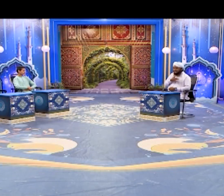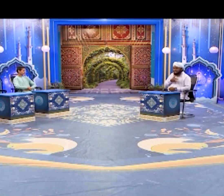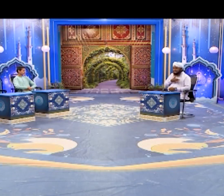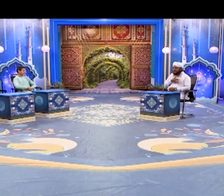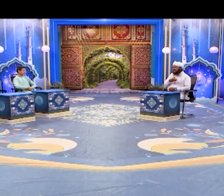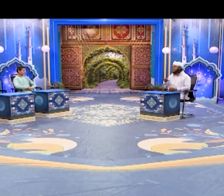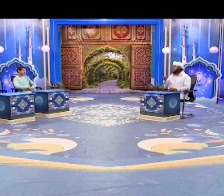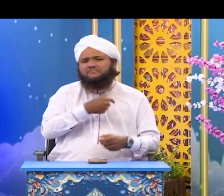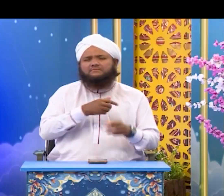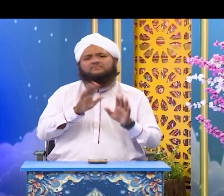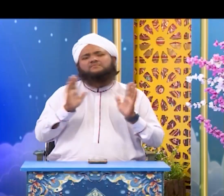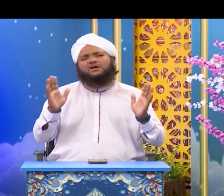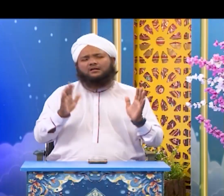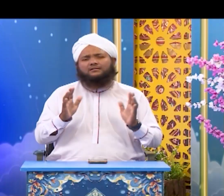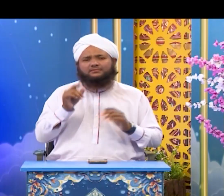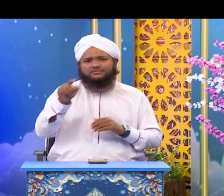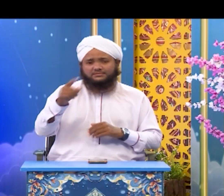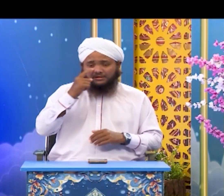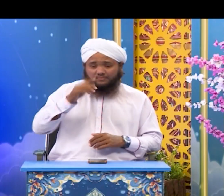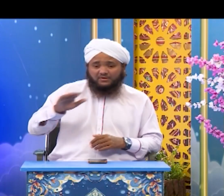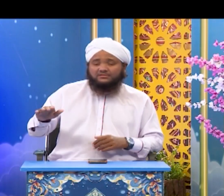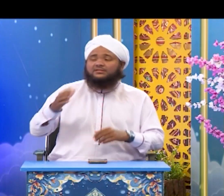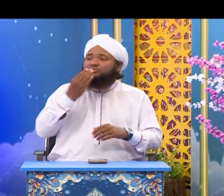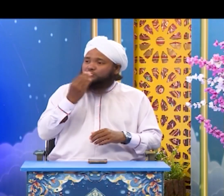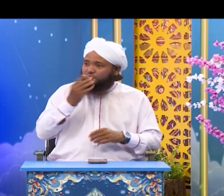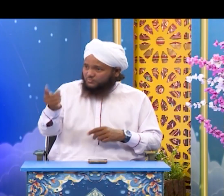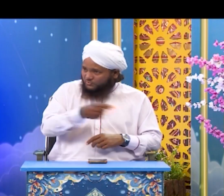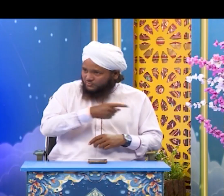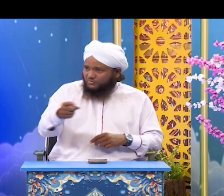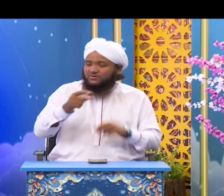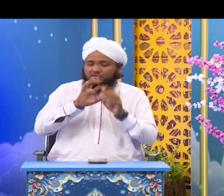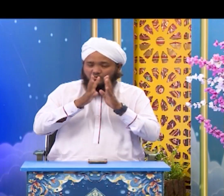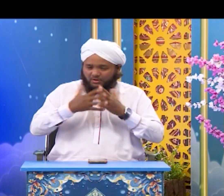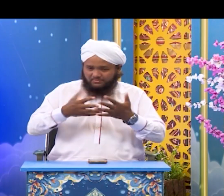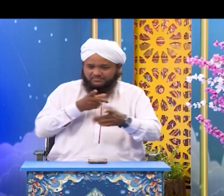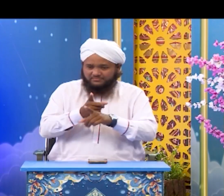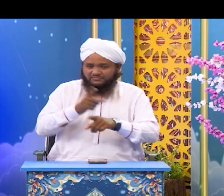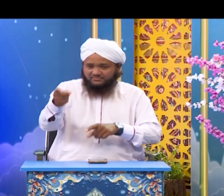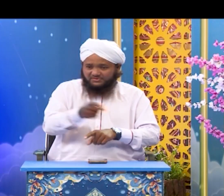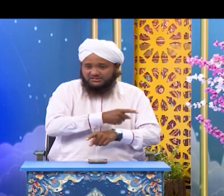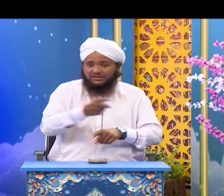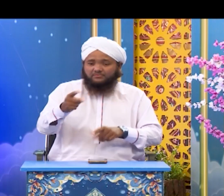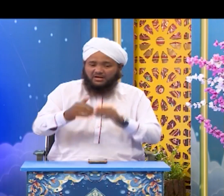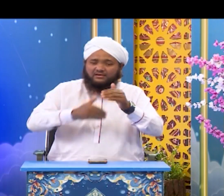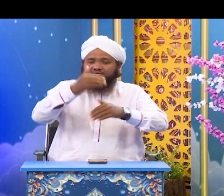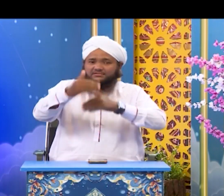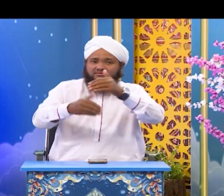تعلیم و تربیت اور ان کی پرورش کرنے کی سعادت حاصل کر کے اس کے نتیجے میں ملنے والے